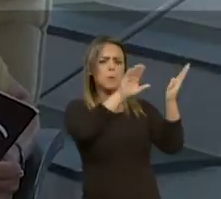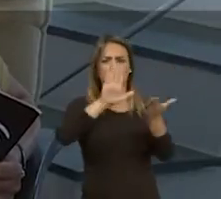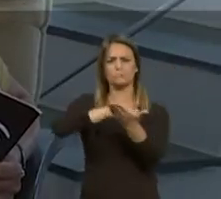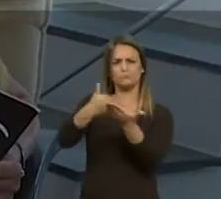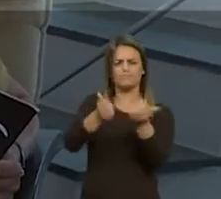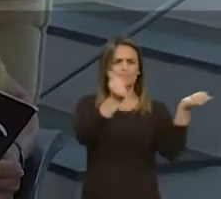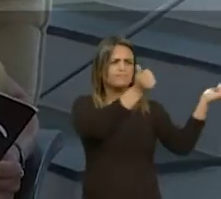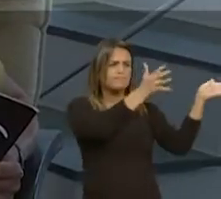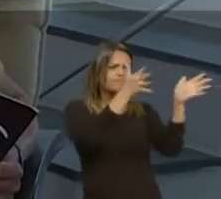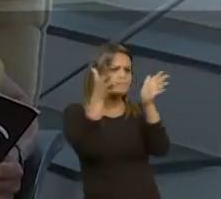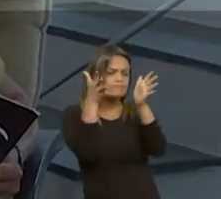conteúdos.